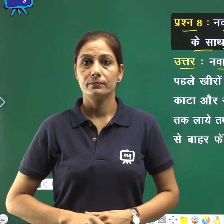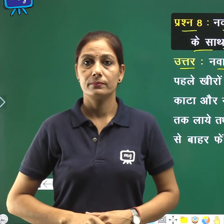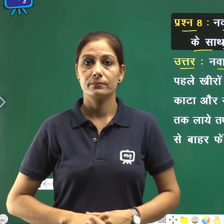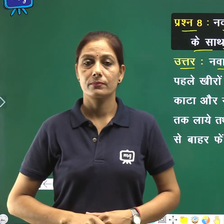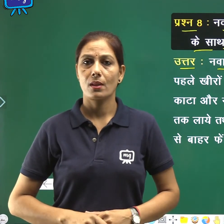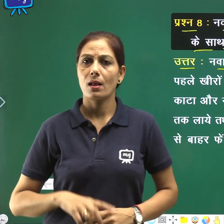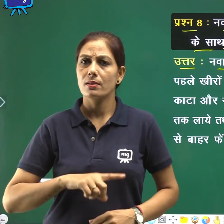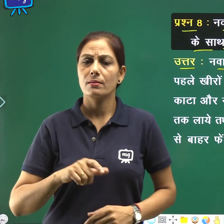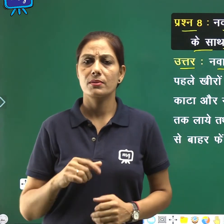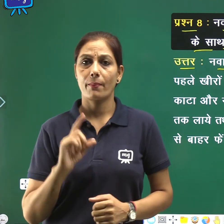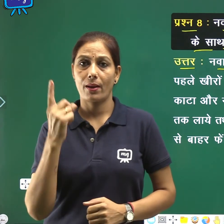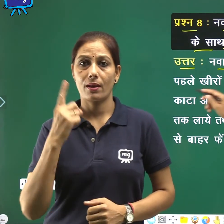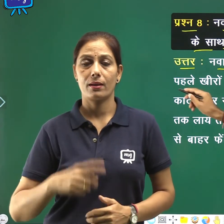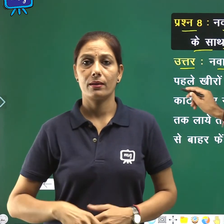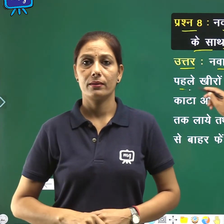सबसे पहले